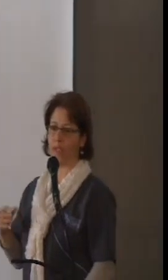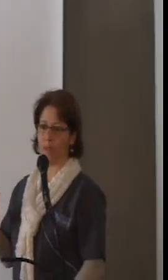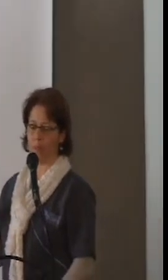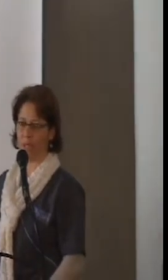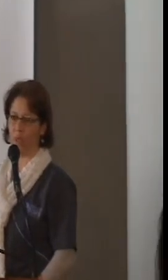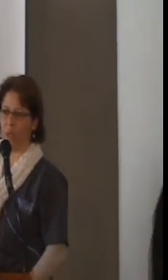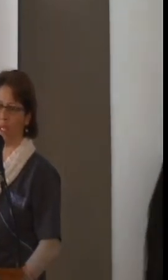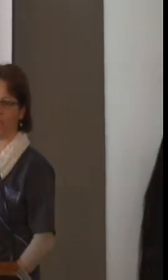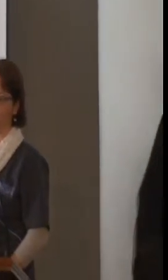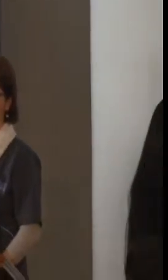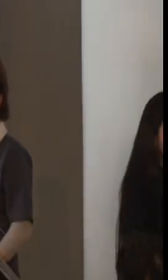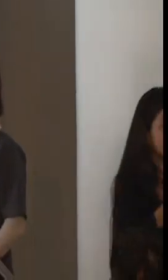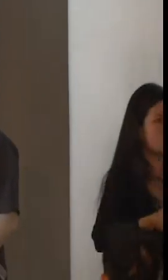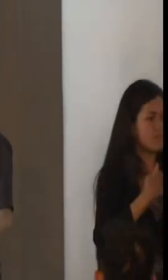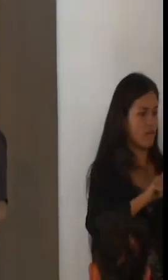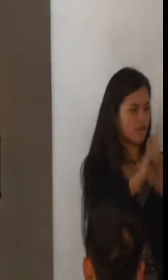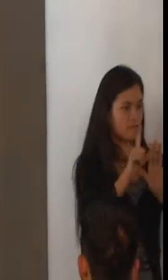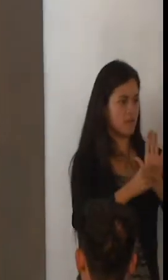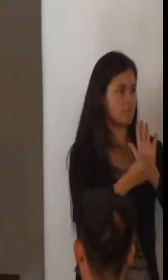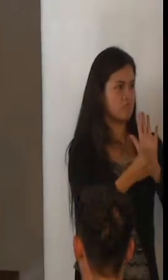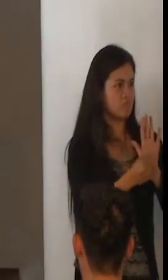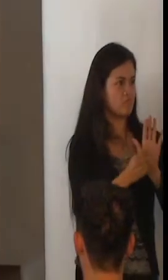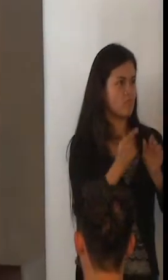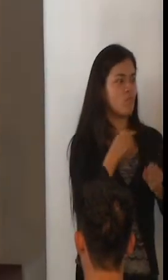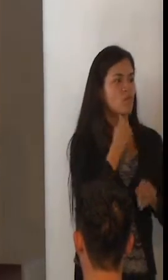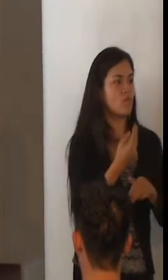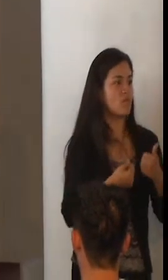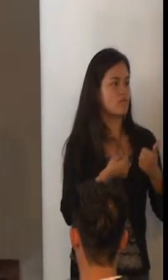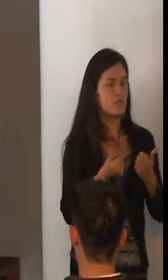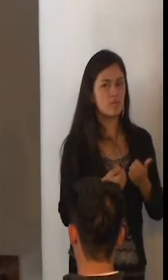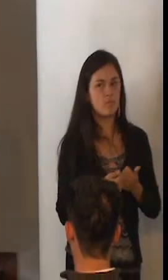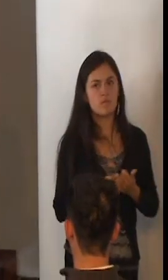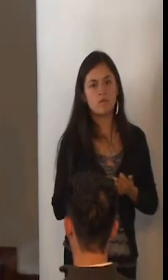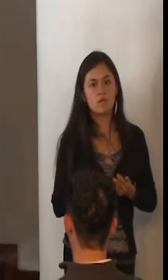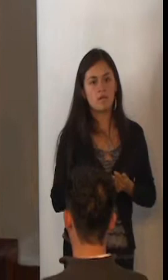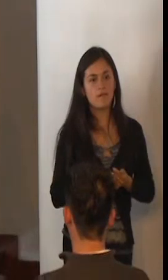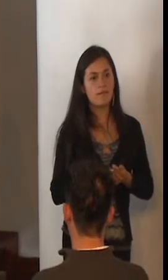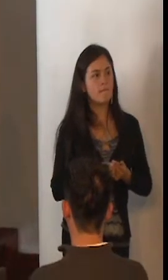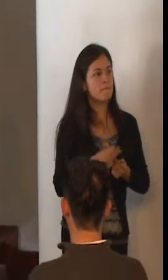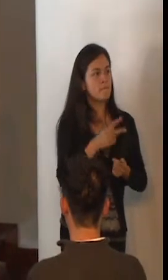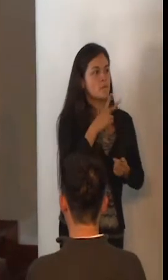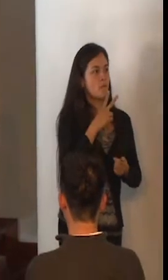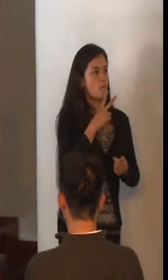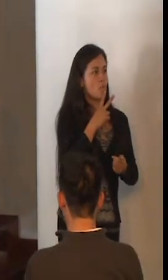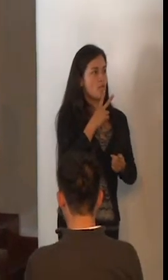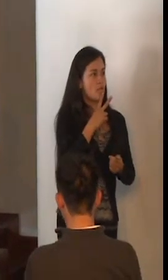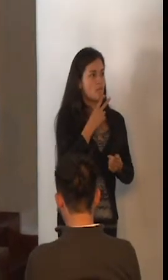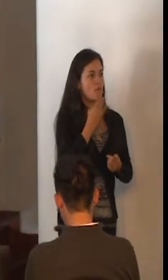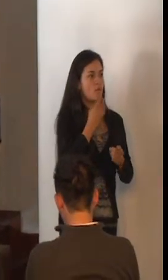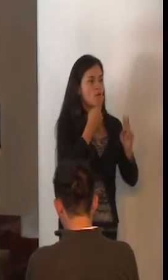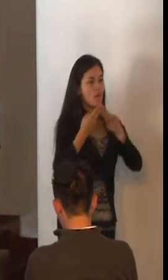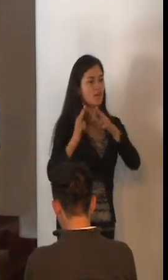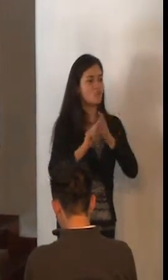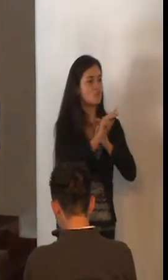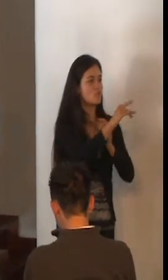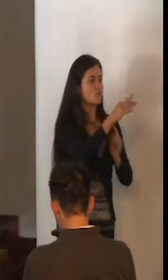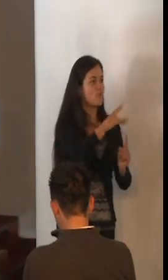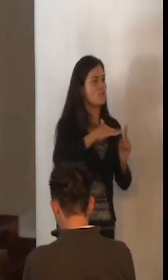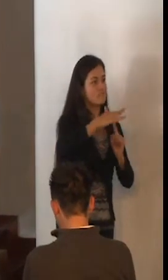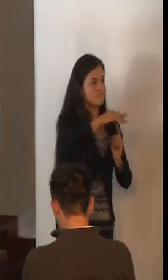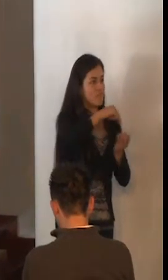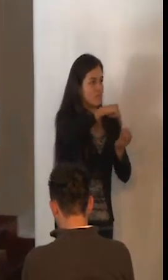El vocabulario que se empleó en este video es un vocabulario muy relacionado con su entorno, ¿sí?